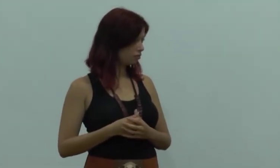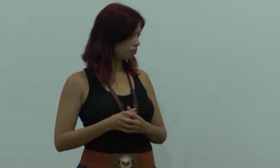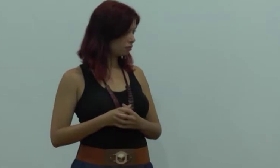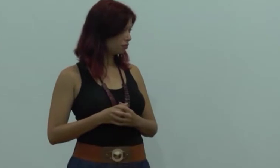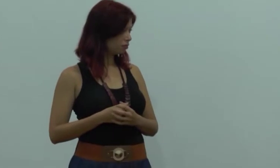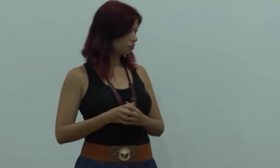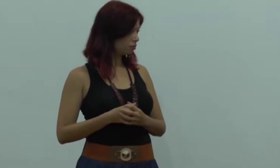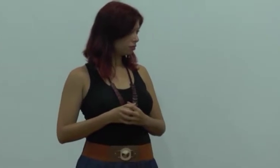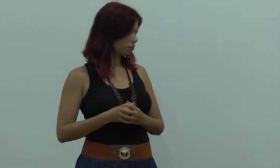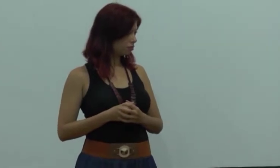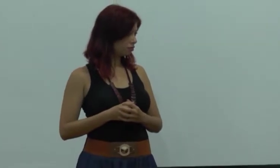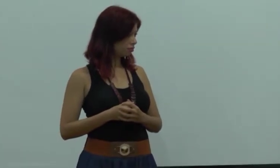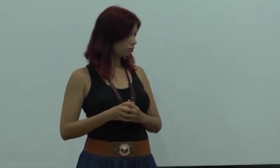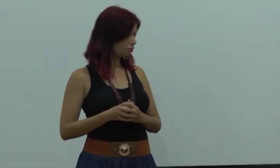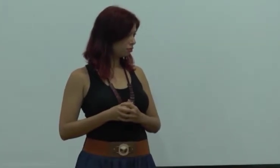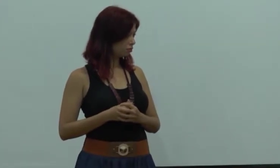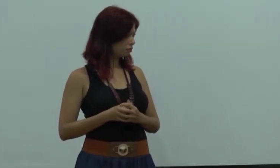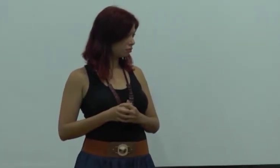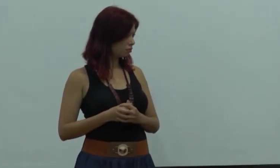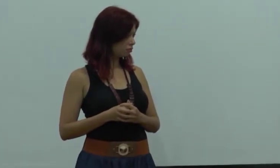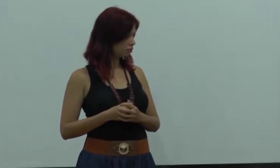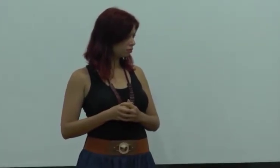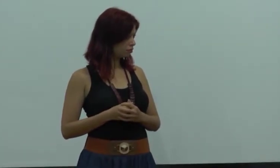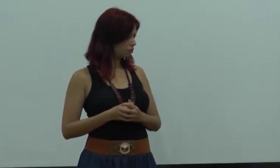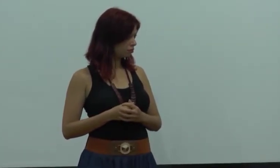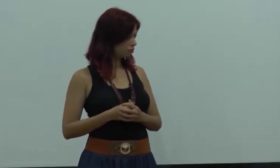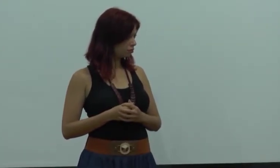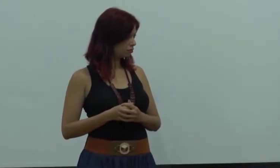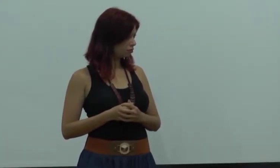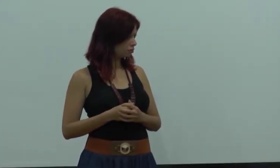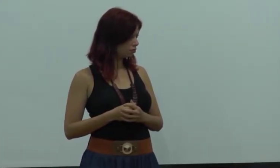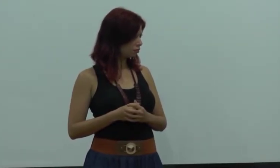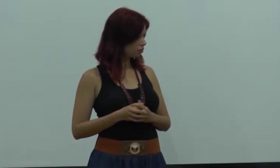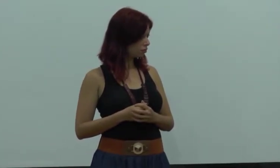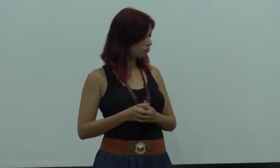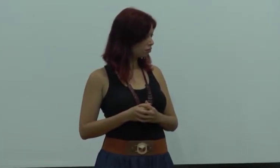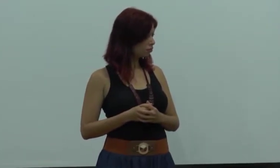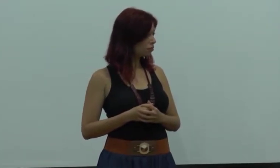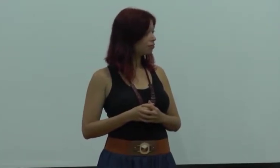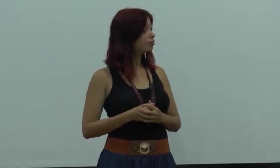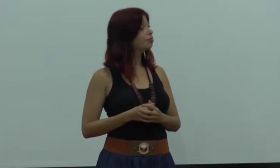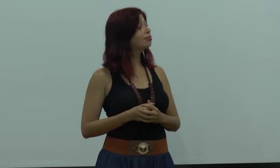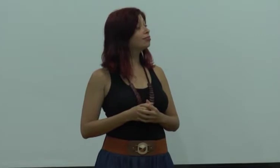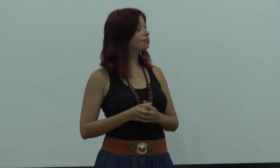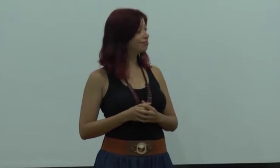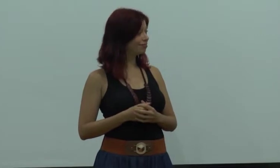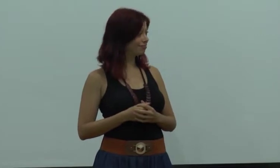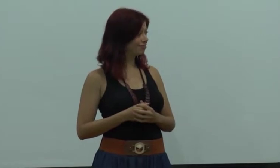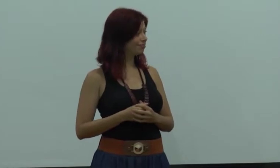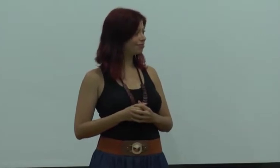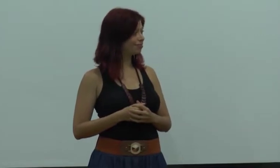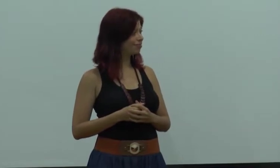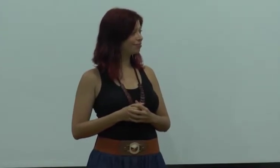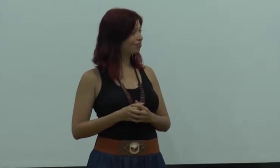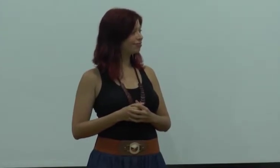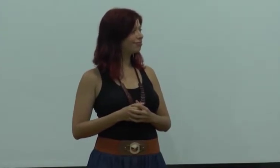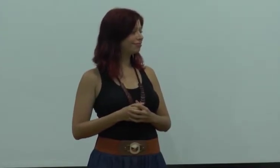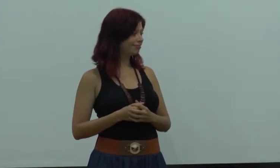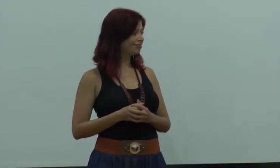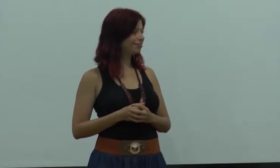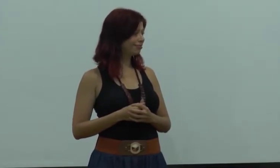é que lá em Jacarepaguá, onde eu frequento, no Frei Luiz, eu tomo passe e eu sinto